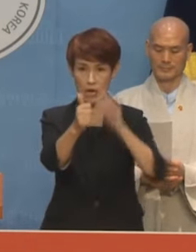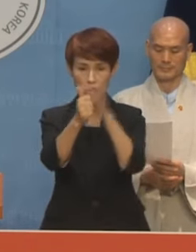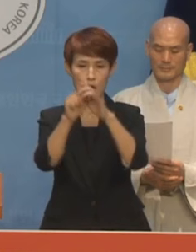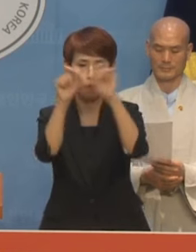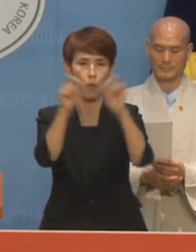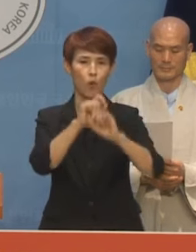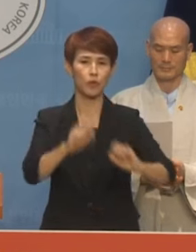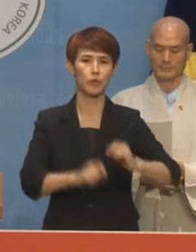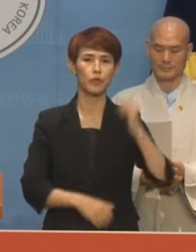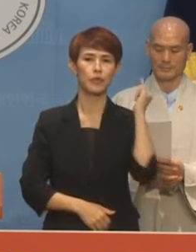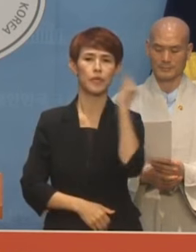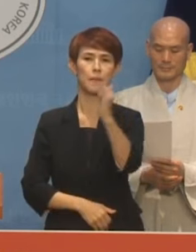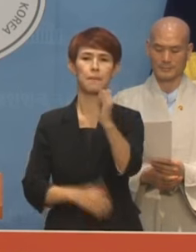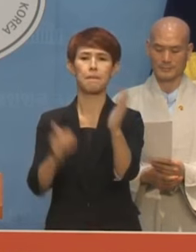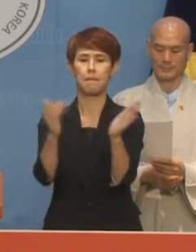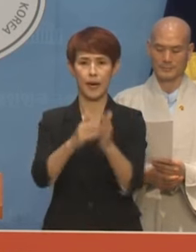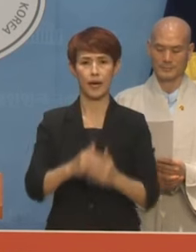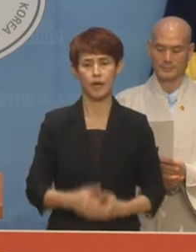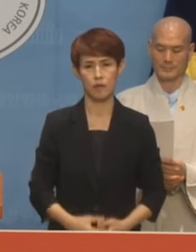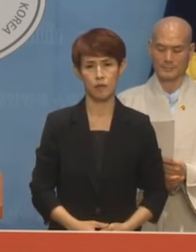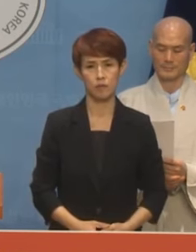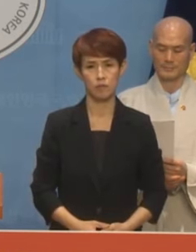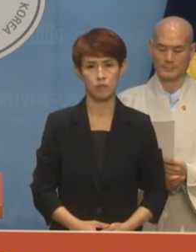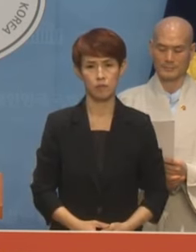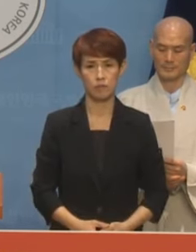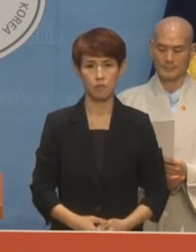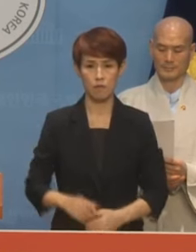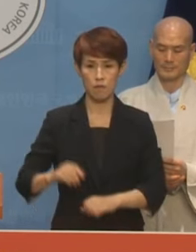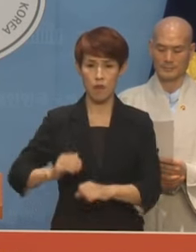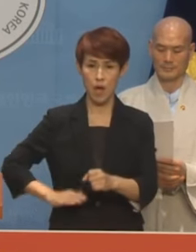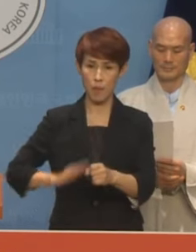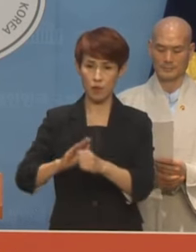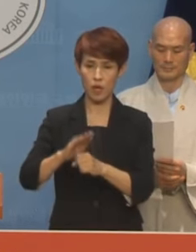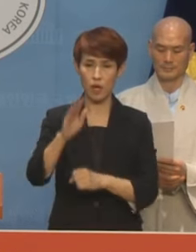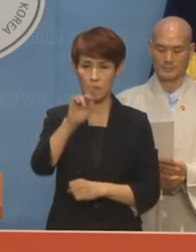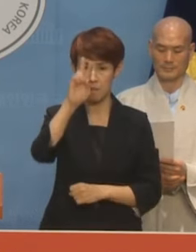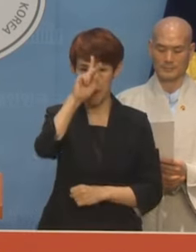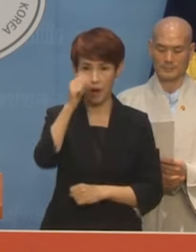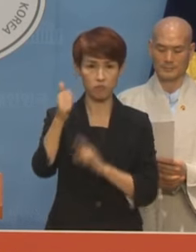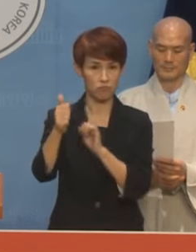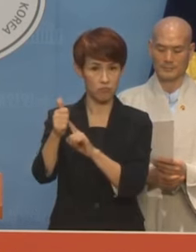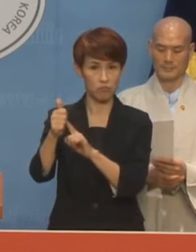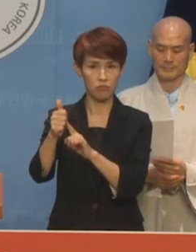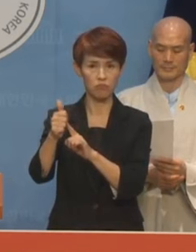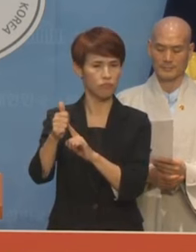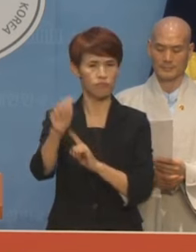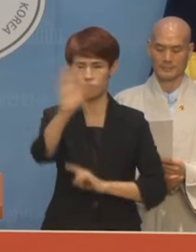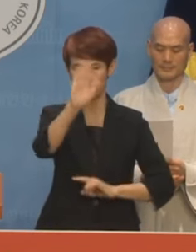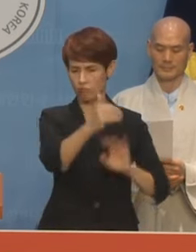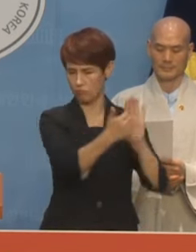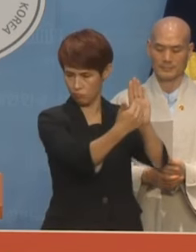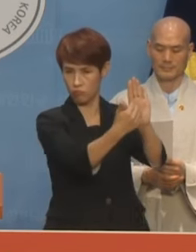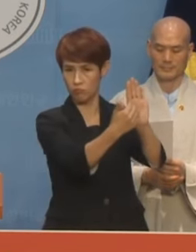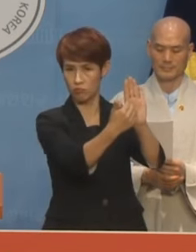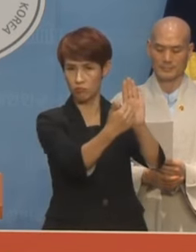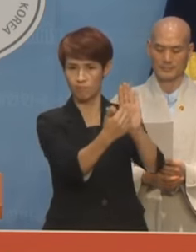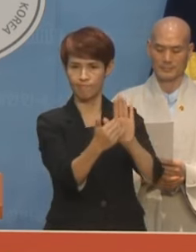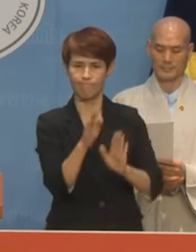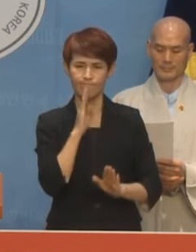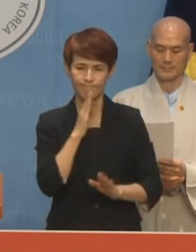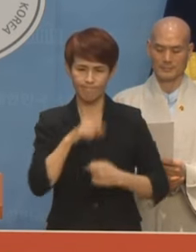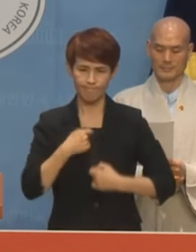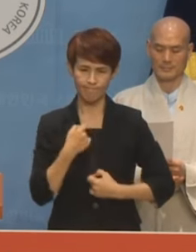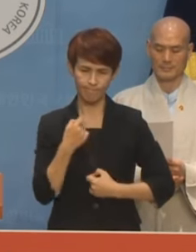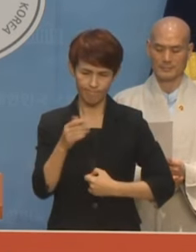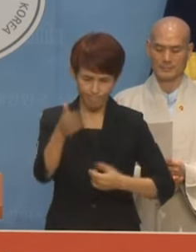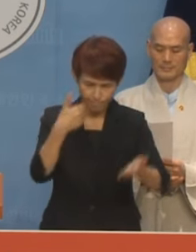전화로 지시하였다고 합니다. 해병대 박정훈 수사단장은 이를 거부하고 진상을 밝히기